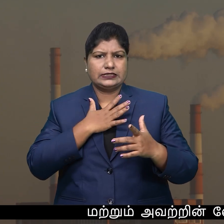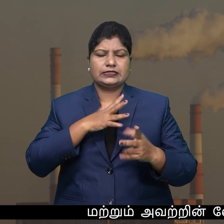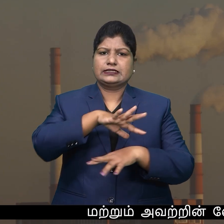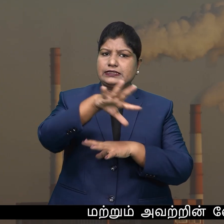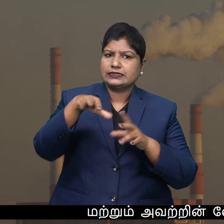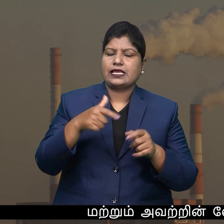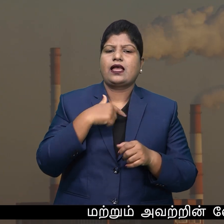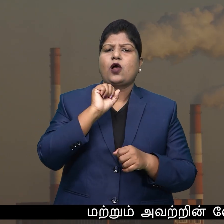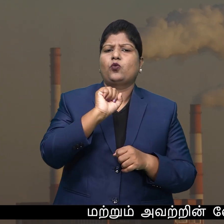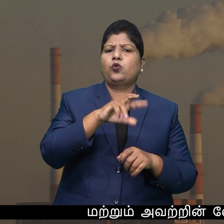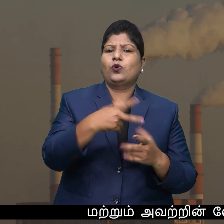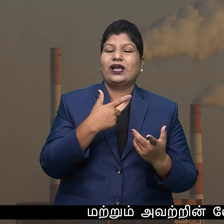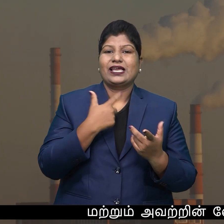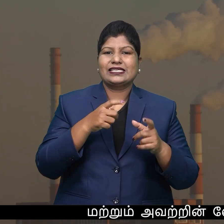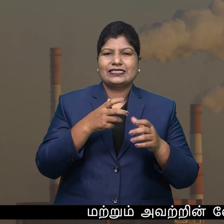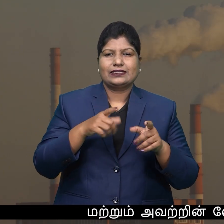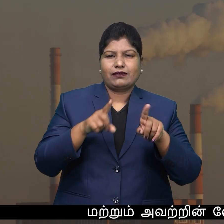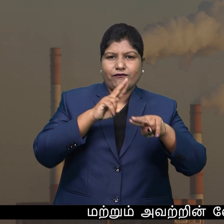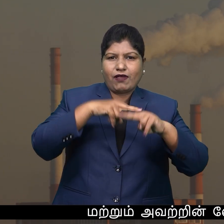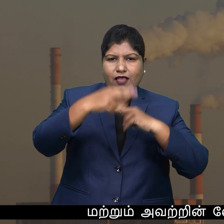மற்றும் அவற்றின் வேதியியல் தொடர்புகளின்